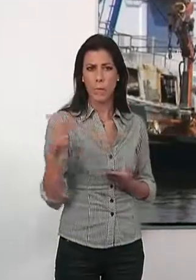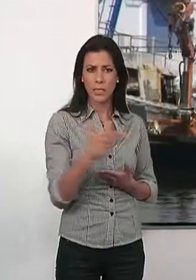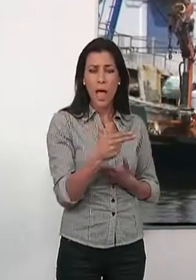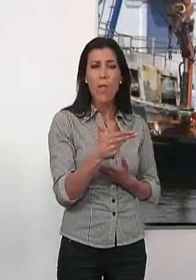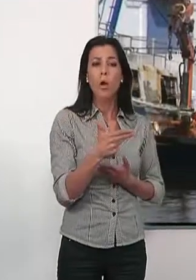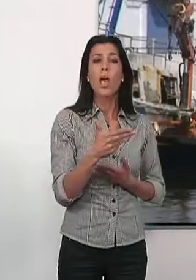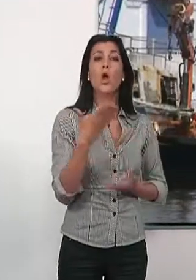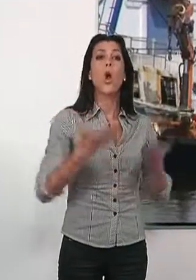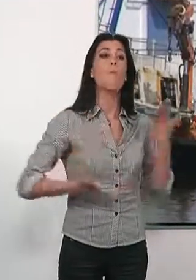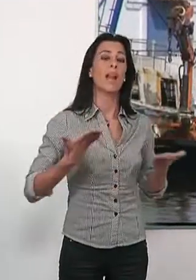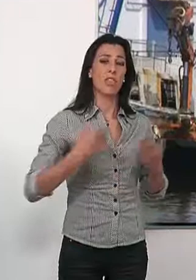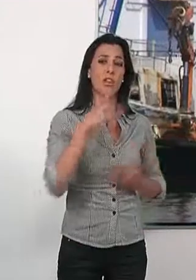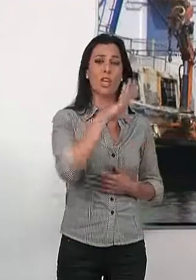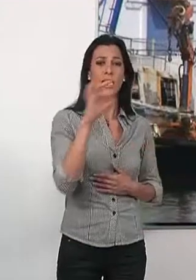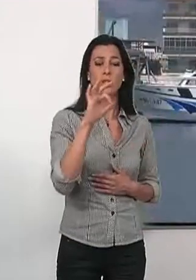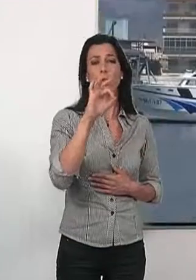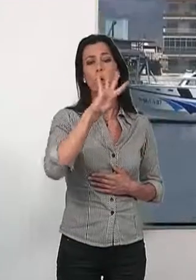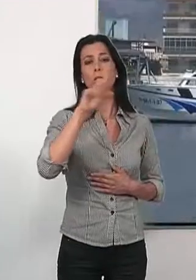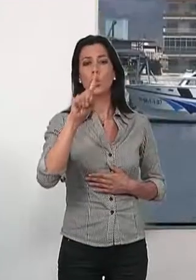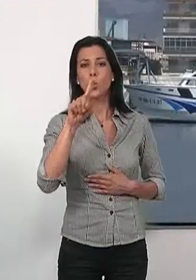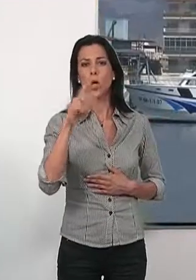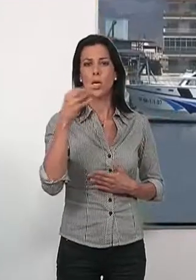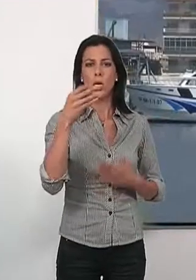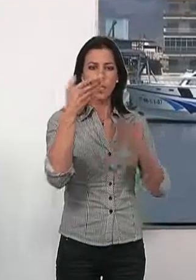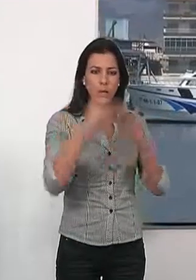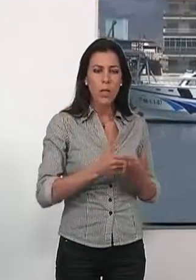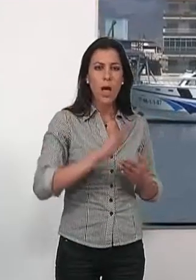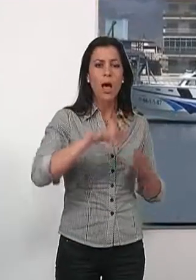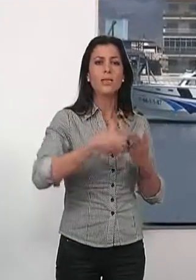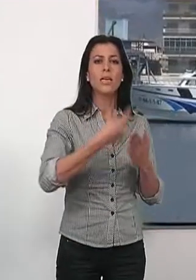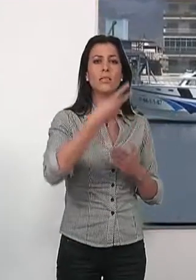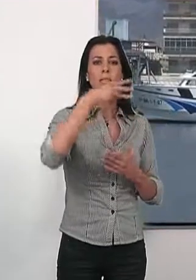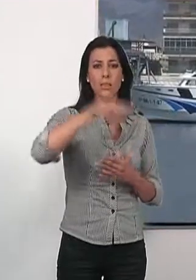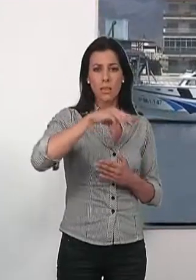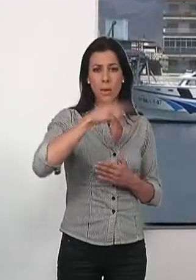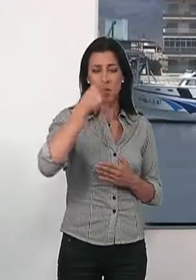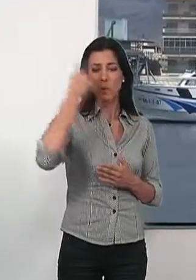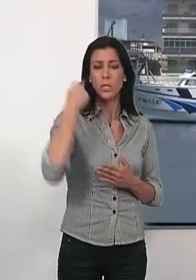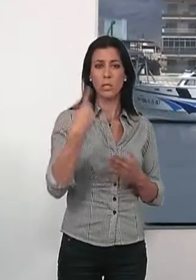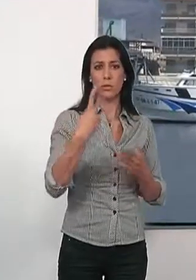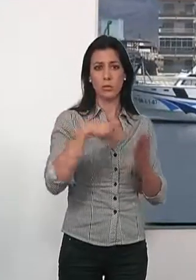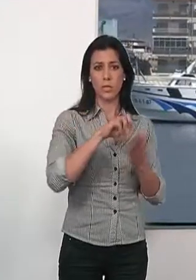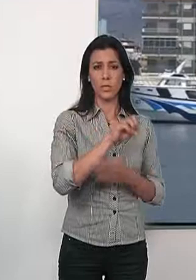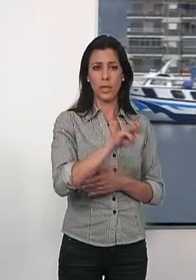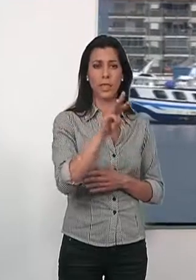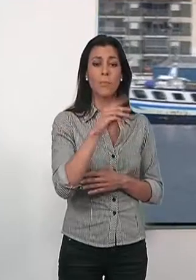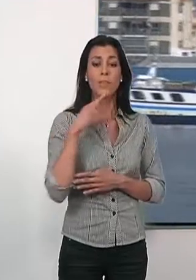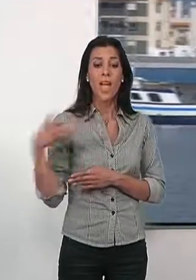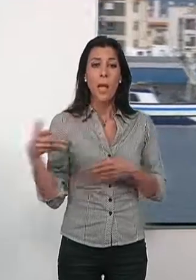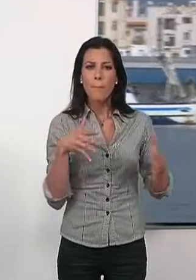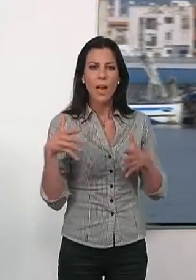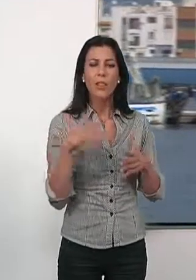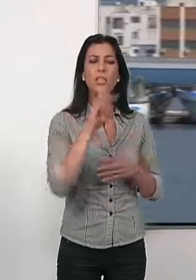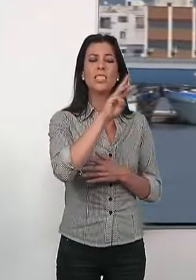de pescado frente a las 541 registradas hasta el tercer mes del año 2013 en